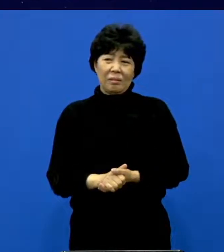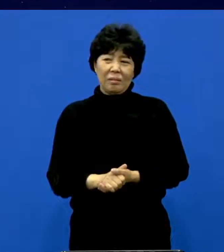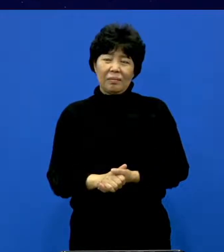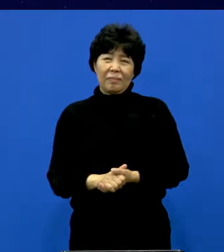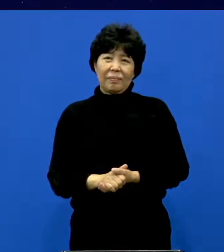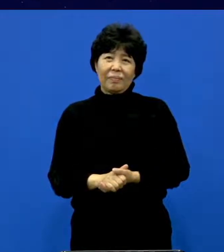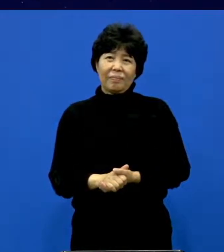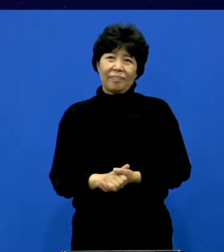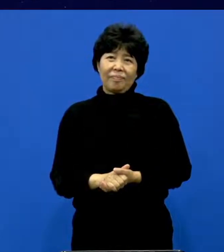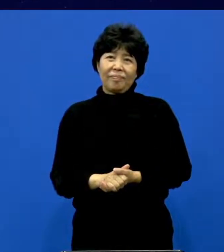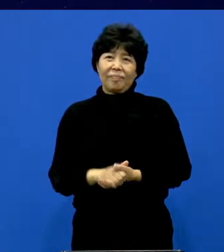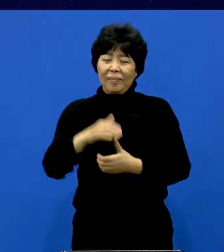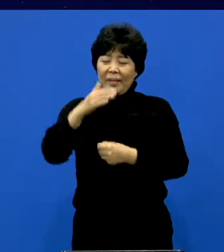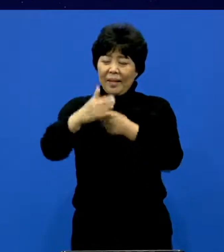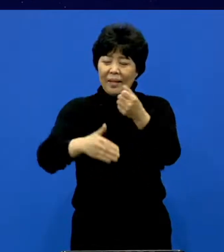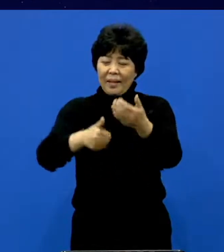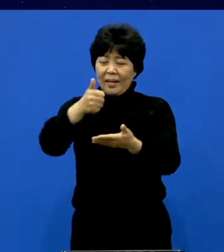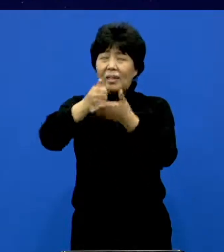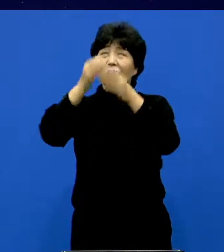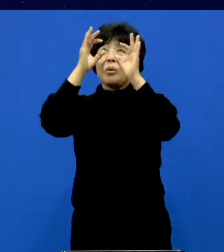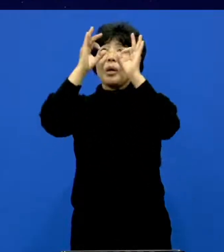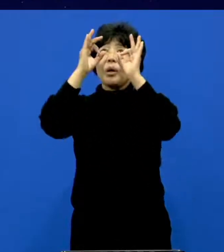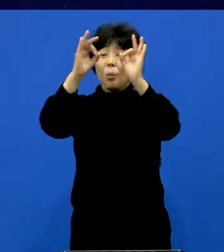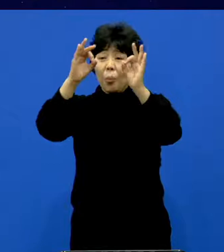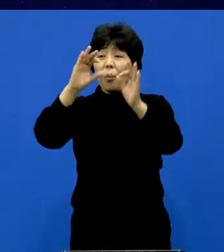거예요. 하나님 보시기에는 아니에요.